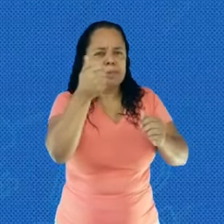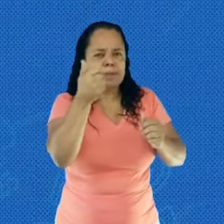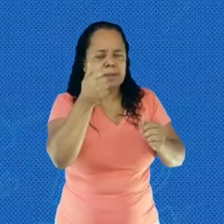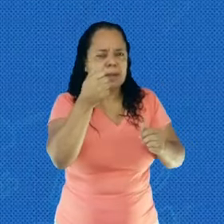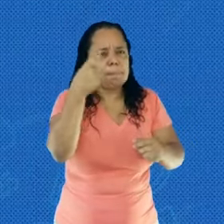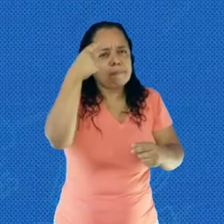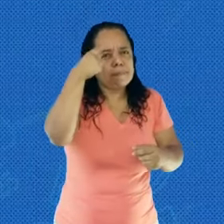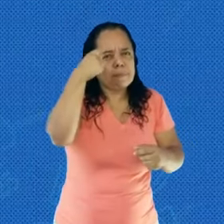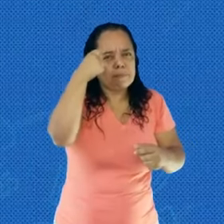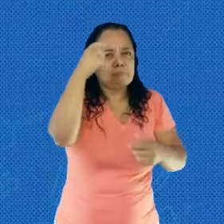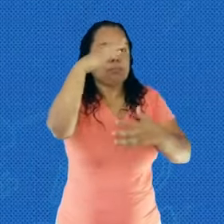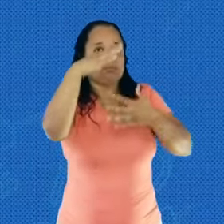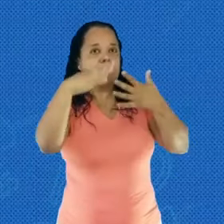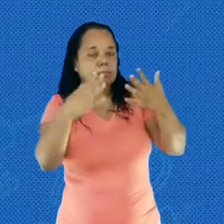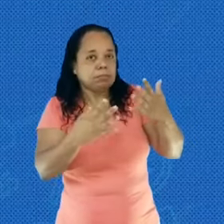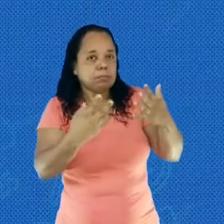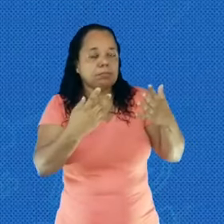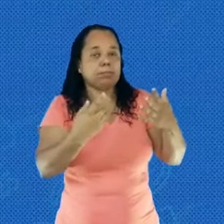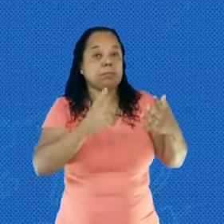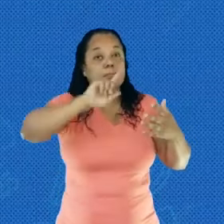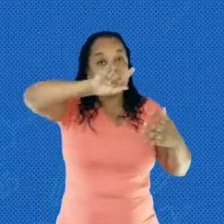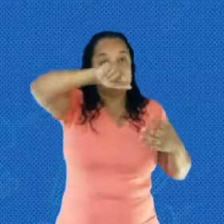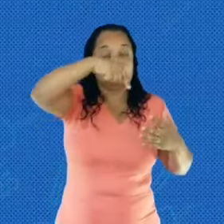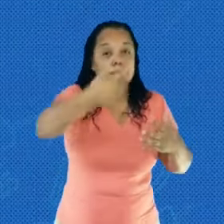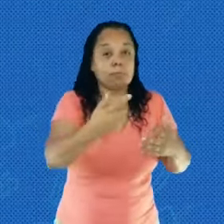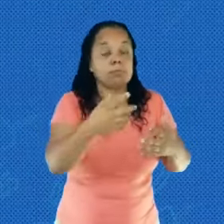eu tenho aqui o sinal em libras de bola,